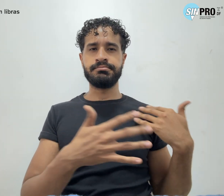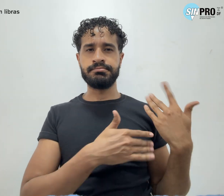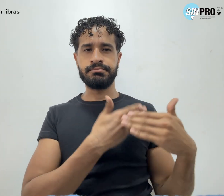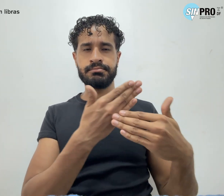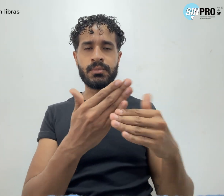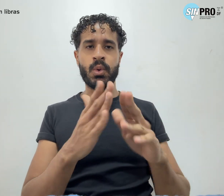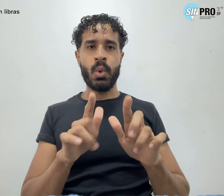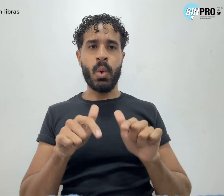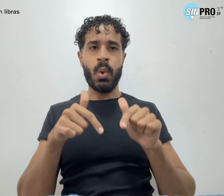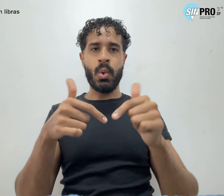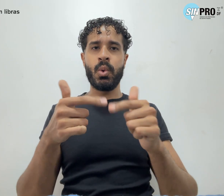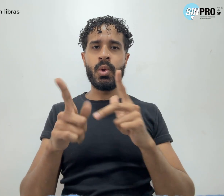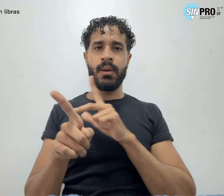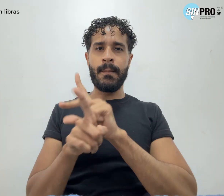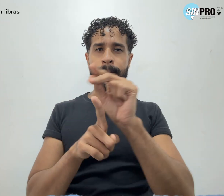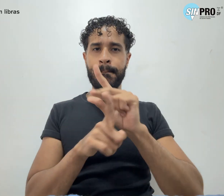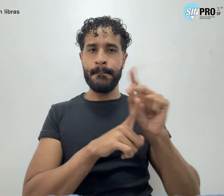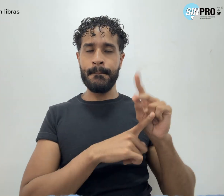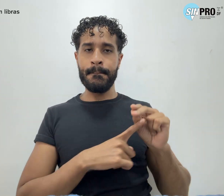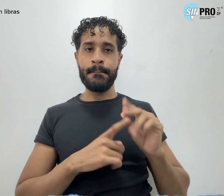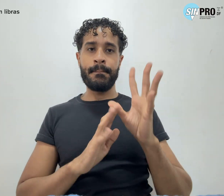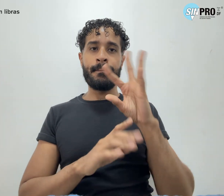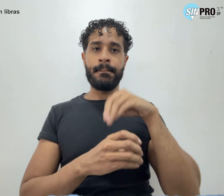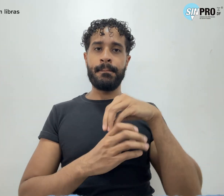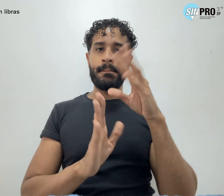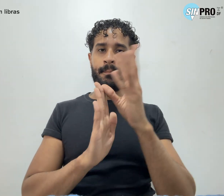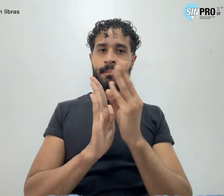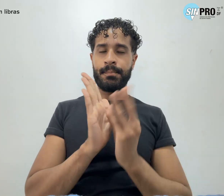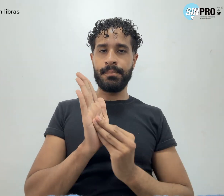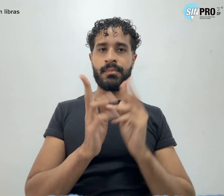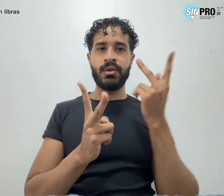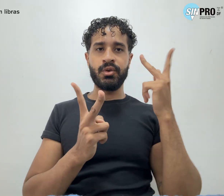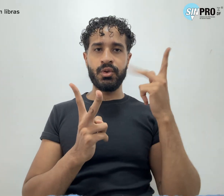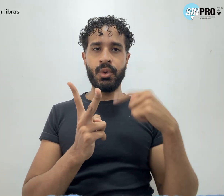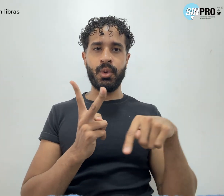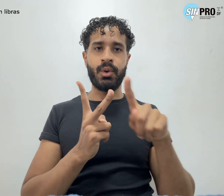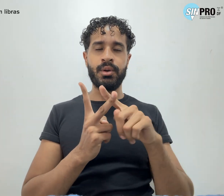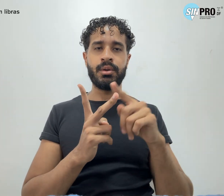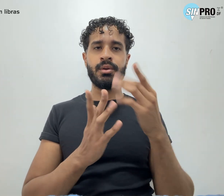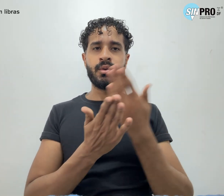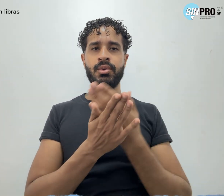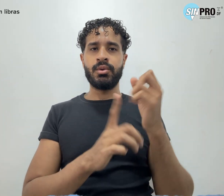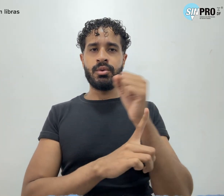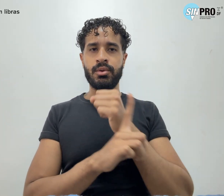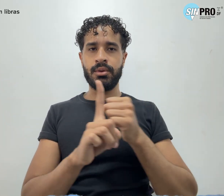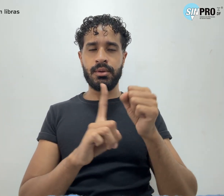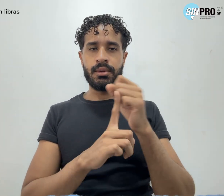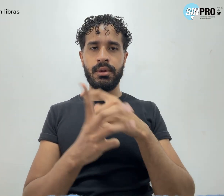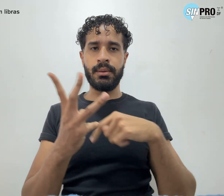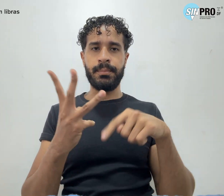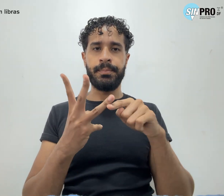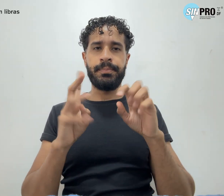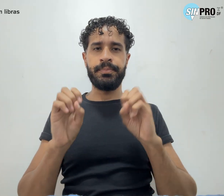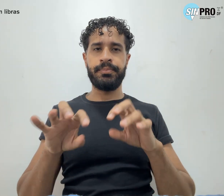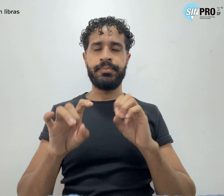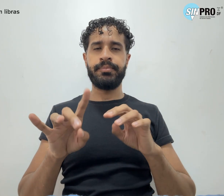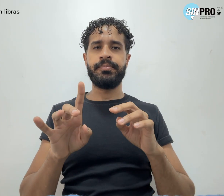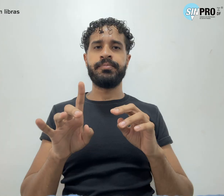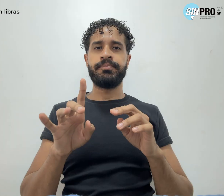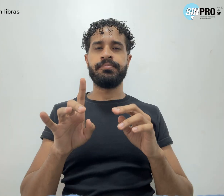e conquistas nos conteúdos de história, sociologia, educação para a